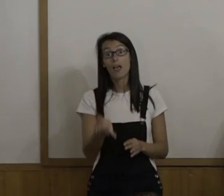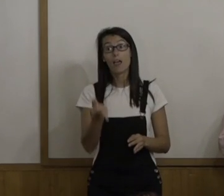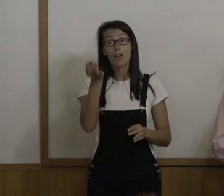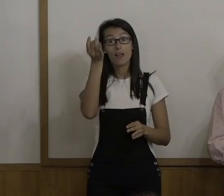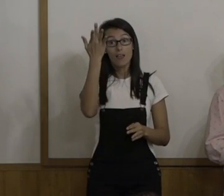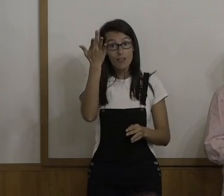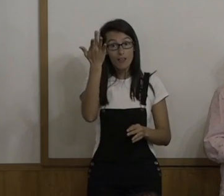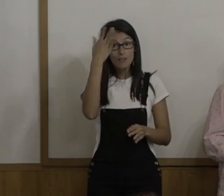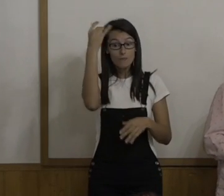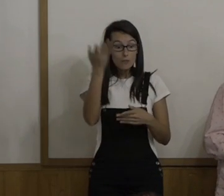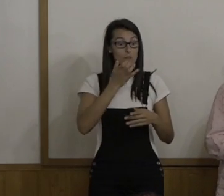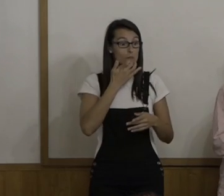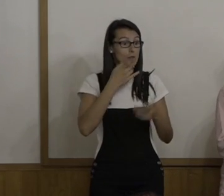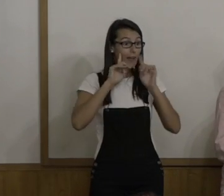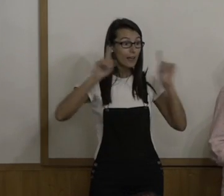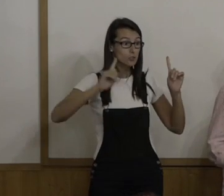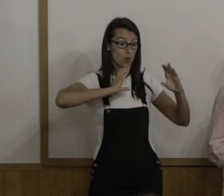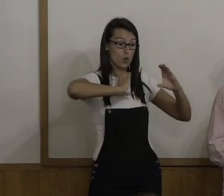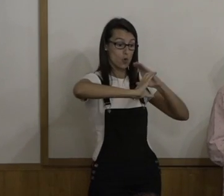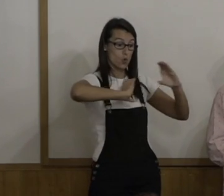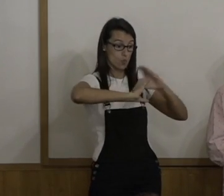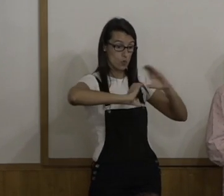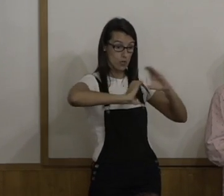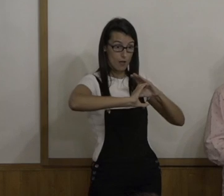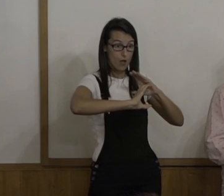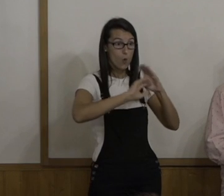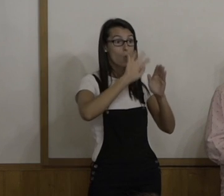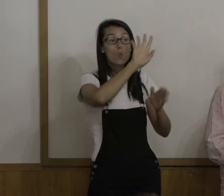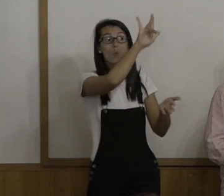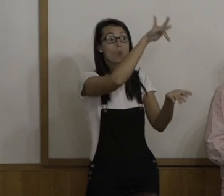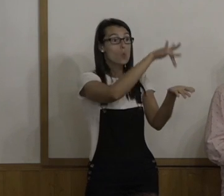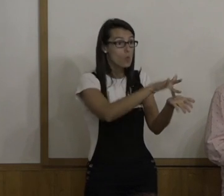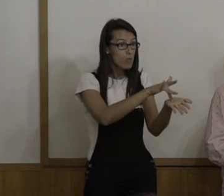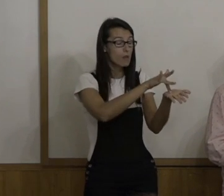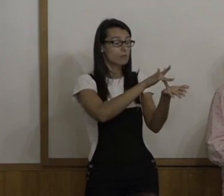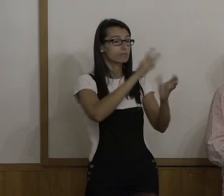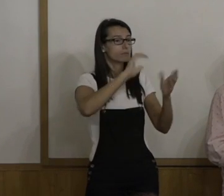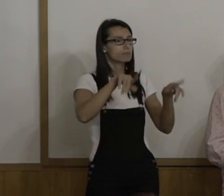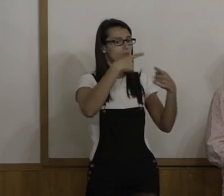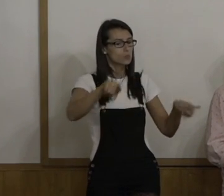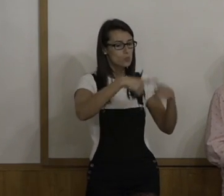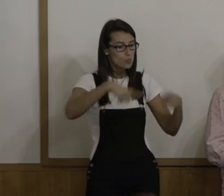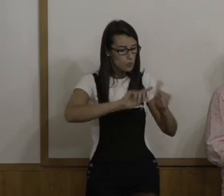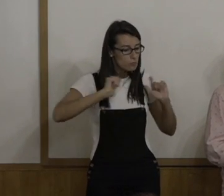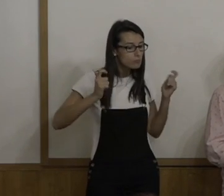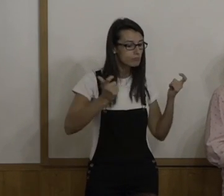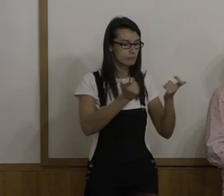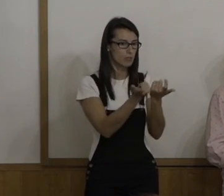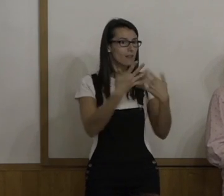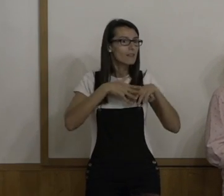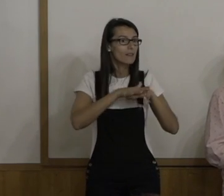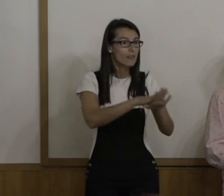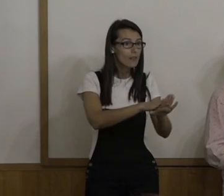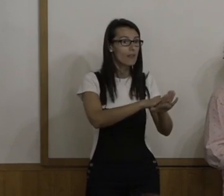en su día y también por comunicados, fijaros la parte de comunicación que se hace, en un concierto que se dio en la sala Galileo Galilei, un concierto integrador, conoció